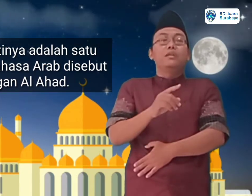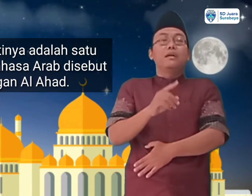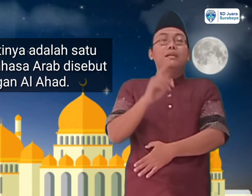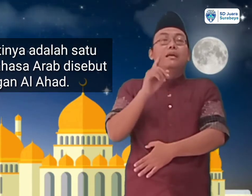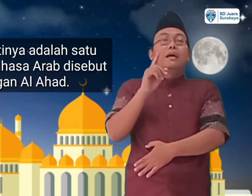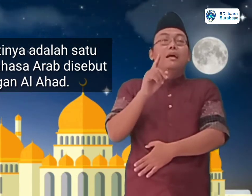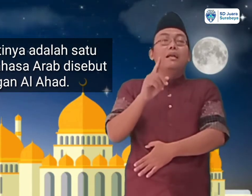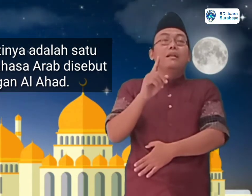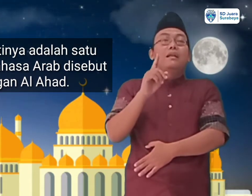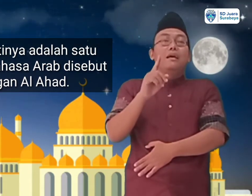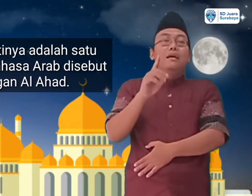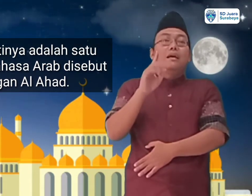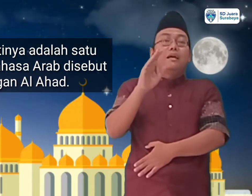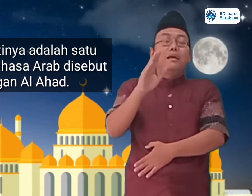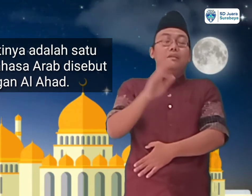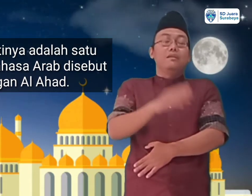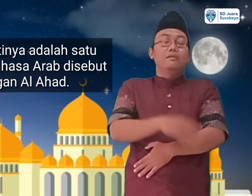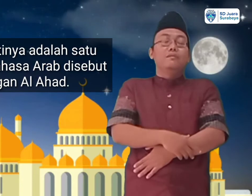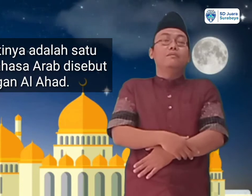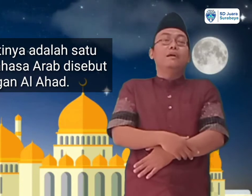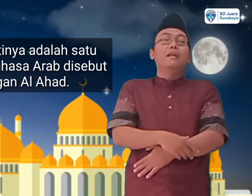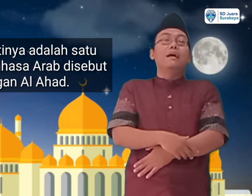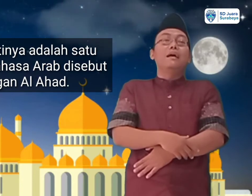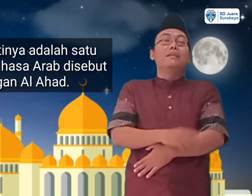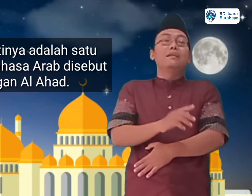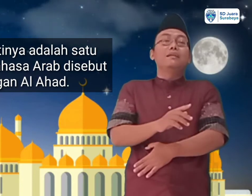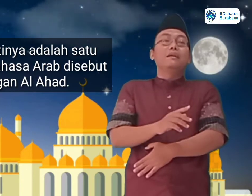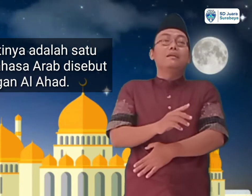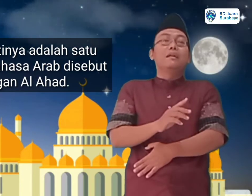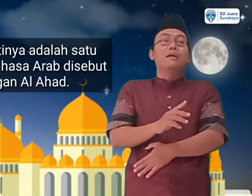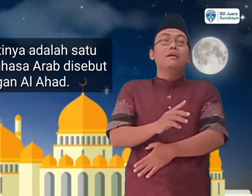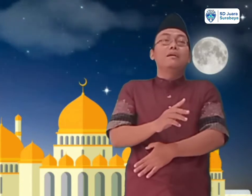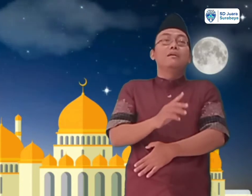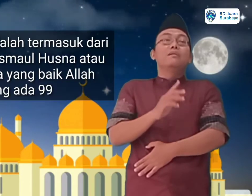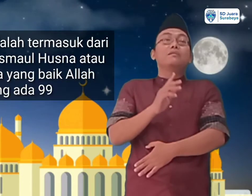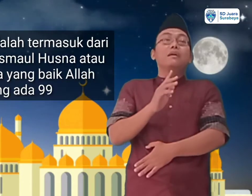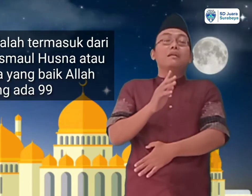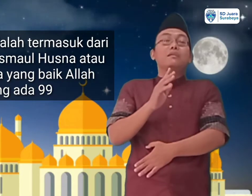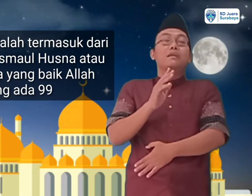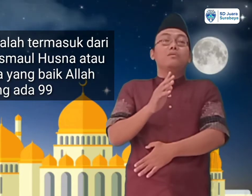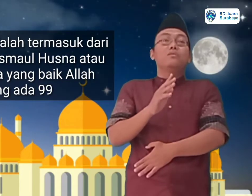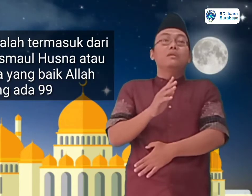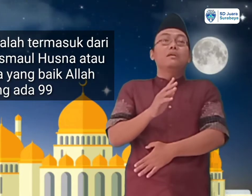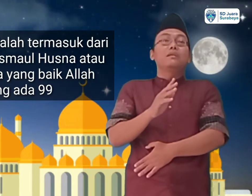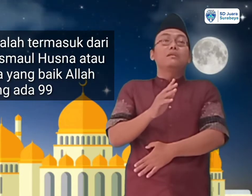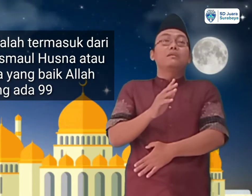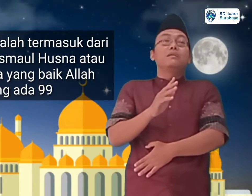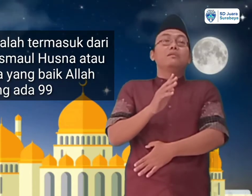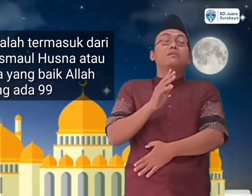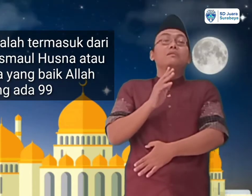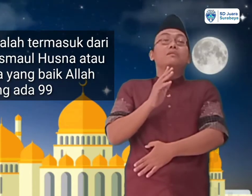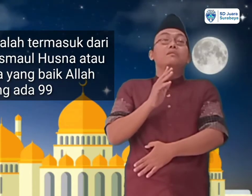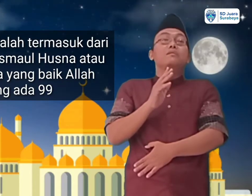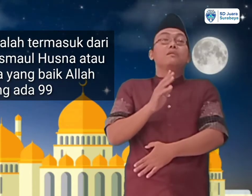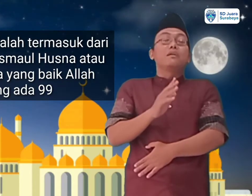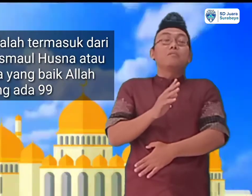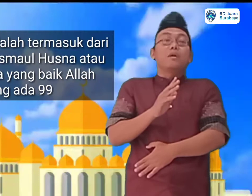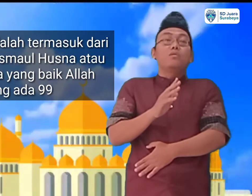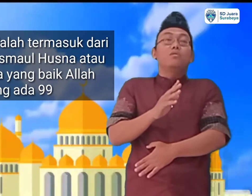dengan Al-Ahad. Al-Ahad ini adalah salah satu dari Asmaul